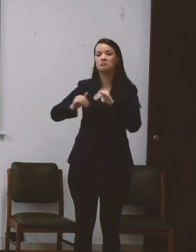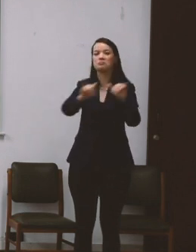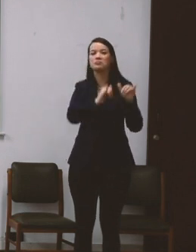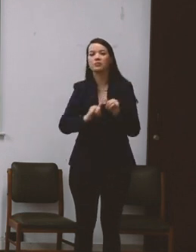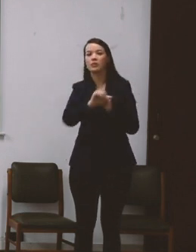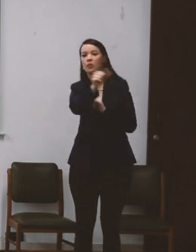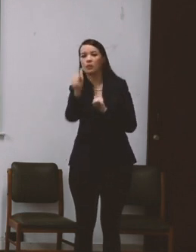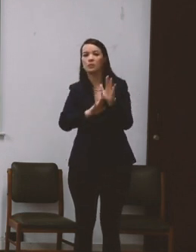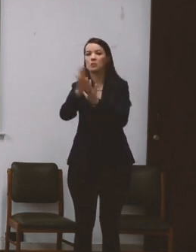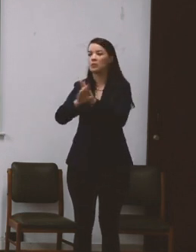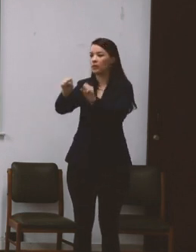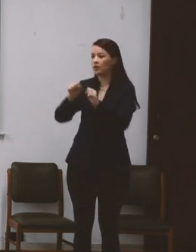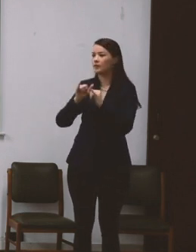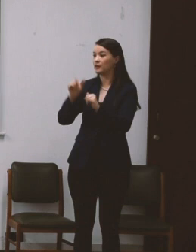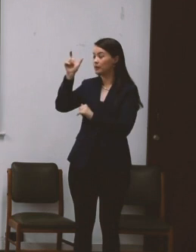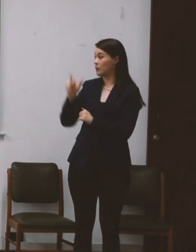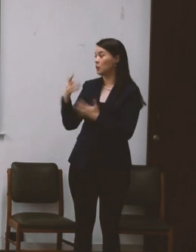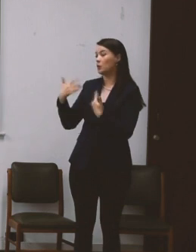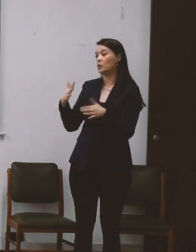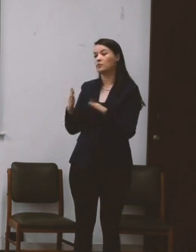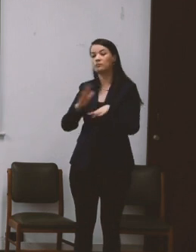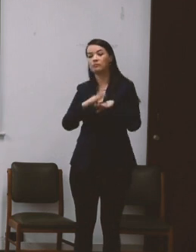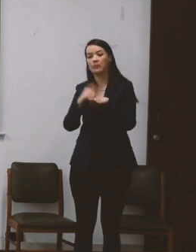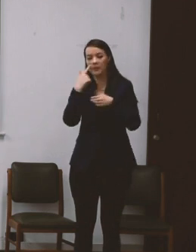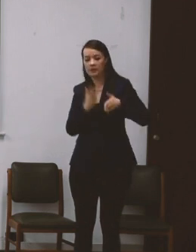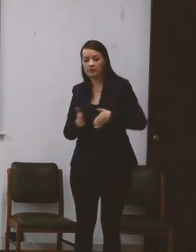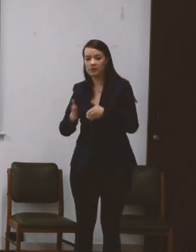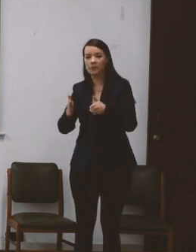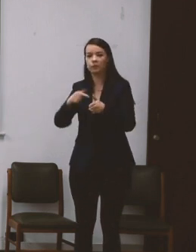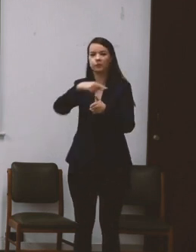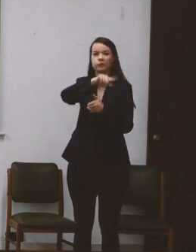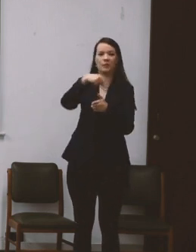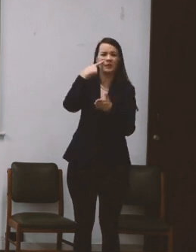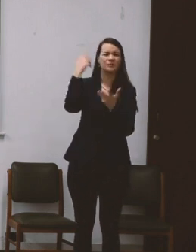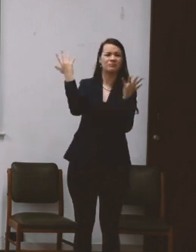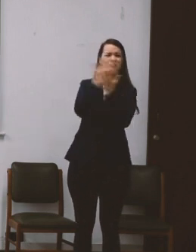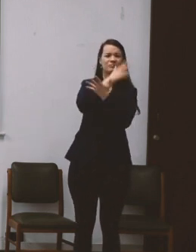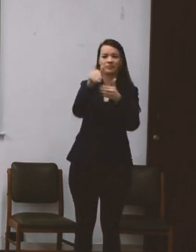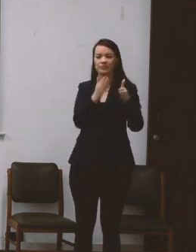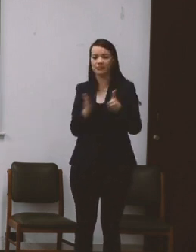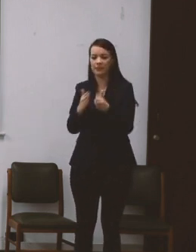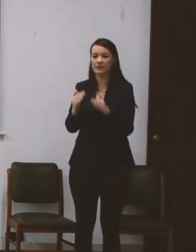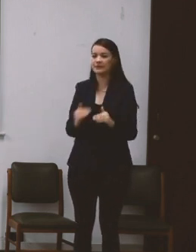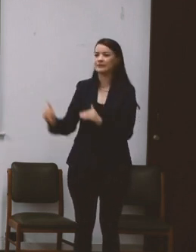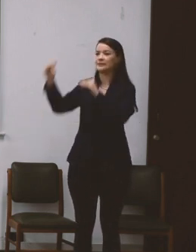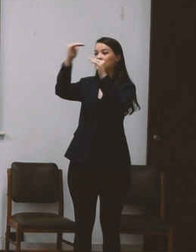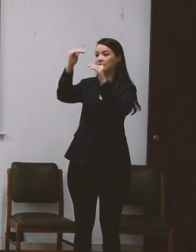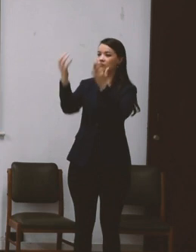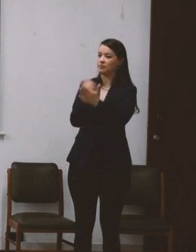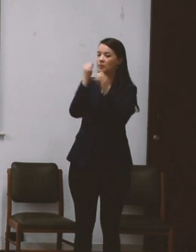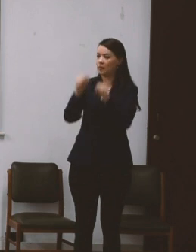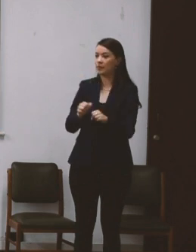quieran. Chelsea les ha mostrado el camino para vencer su desorden y elevarse por encima de él. Se coloca